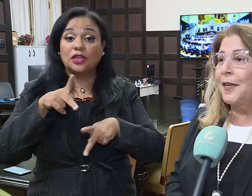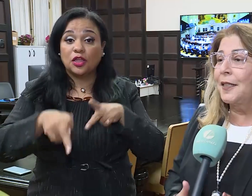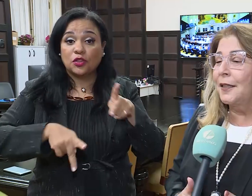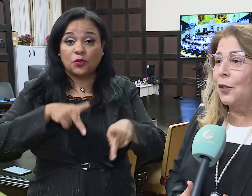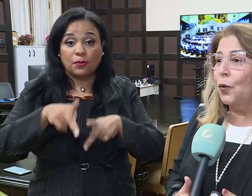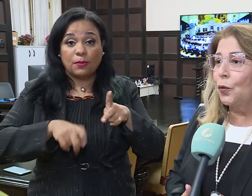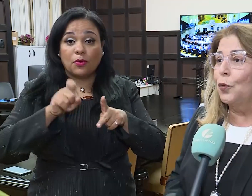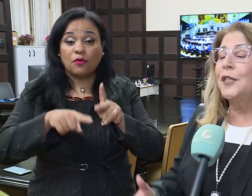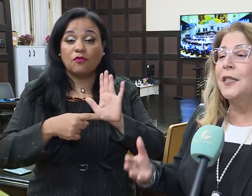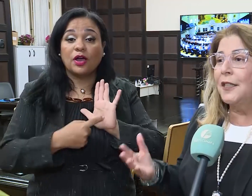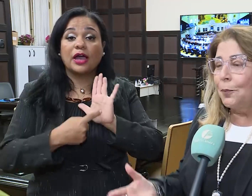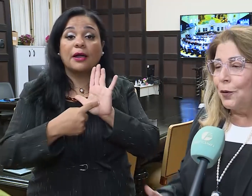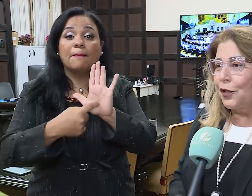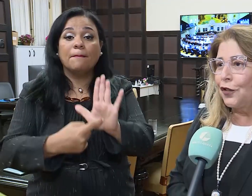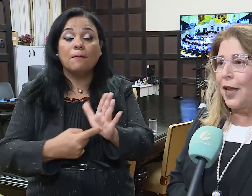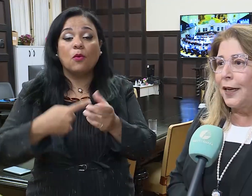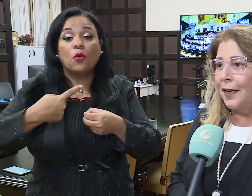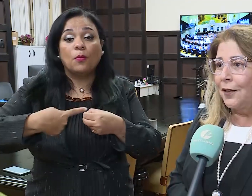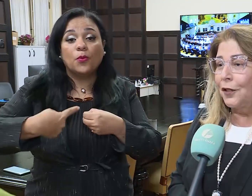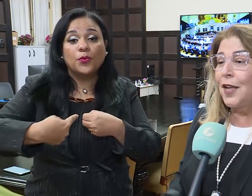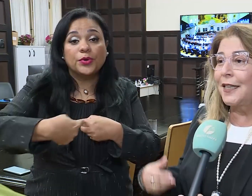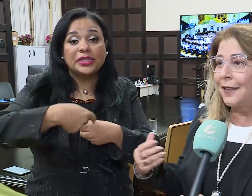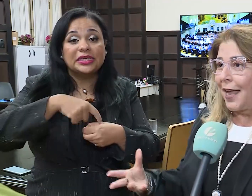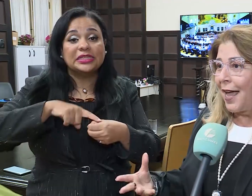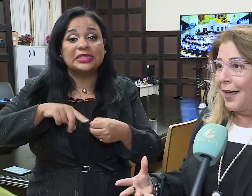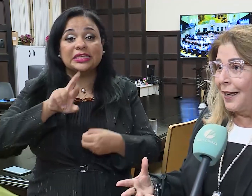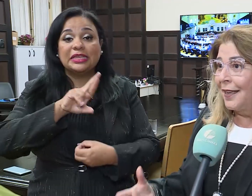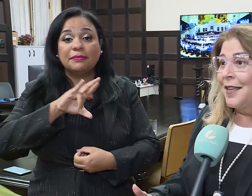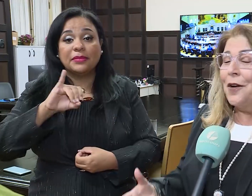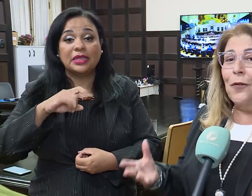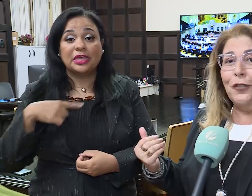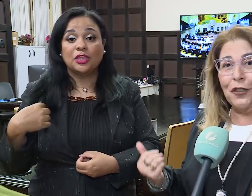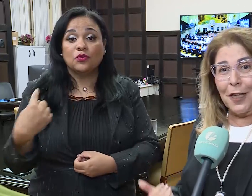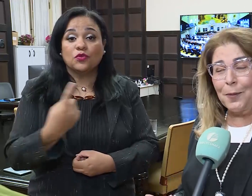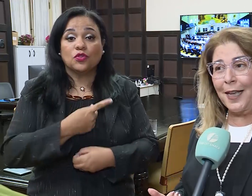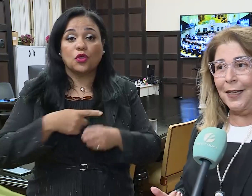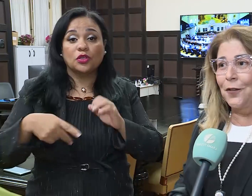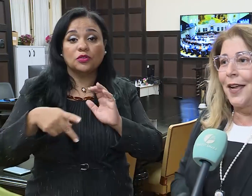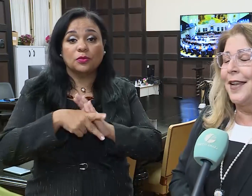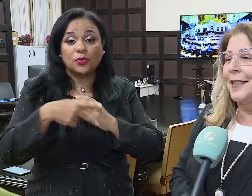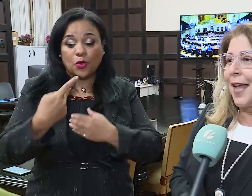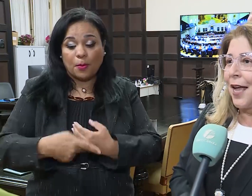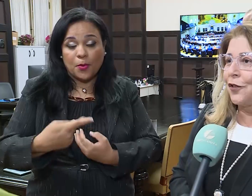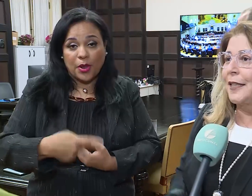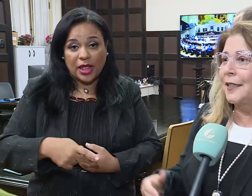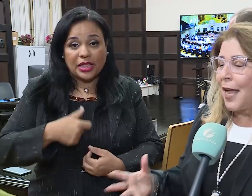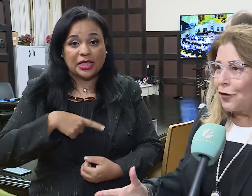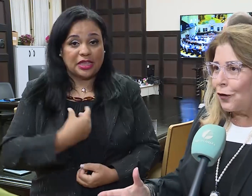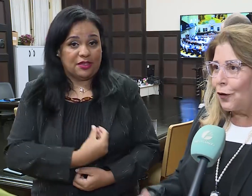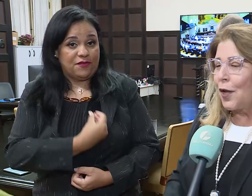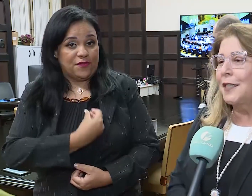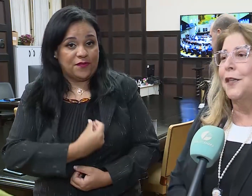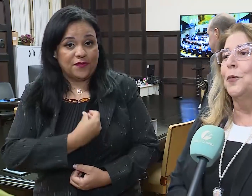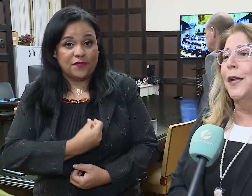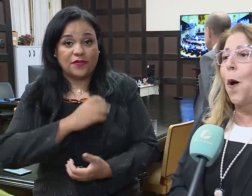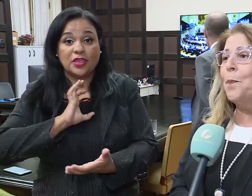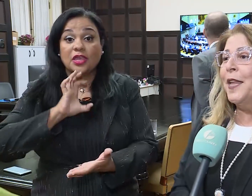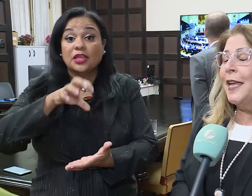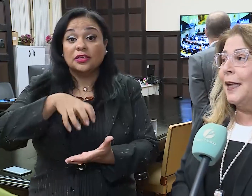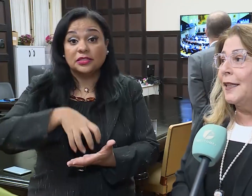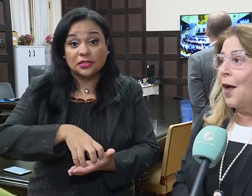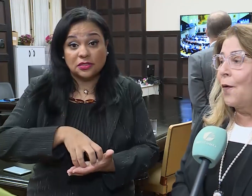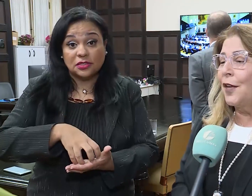que representa todo o município do Rio de Janeiro, a nossa terra, né, onde estamos aqui localizados, a sede do nosso